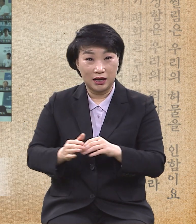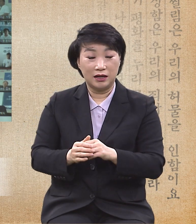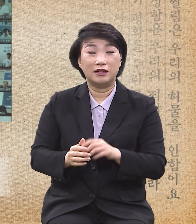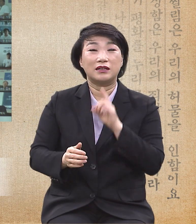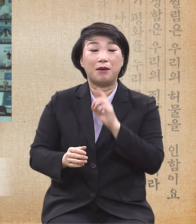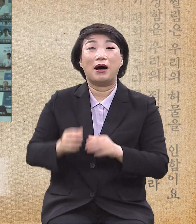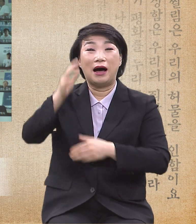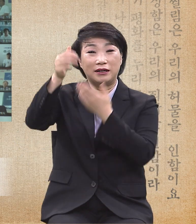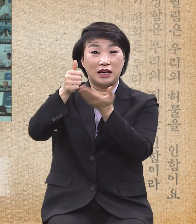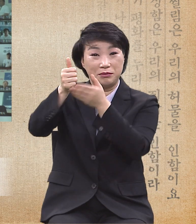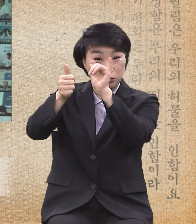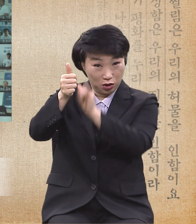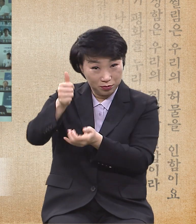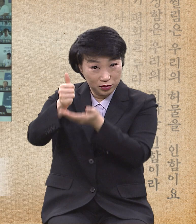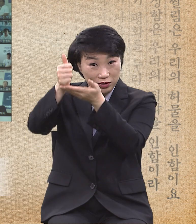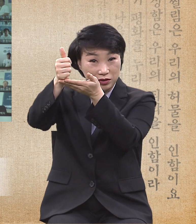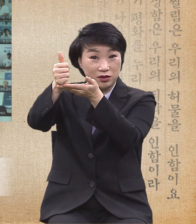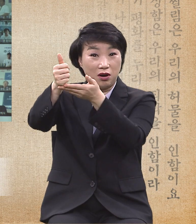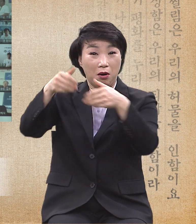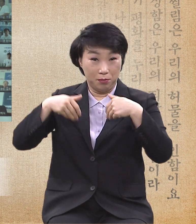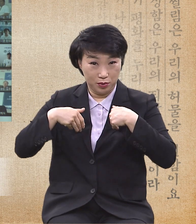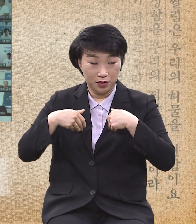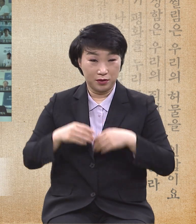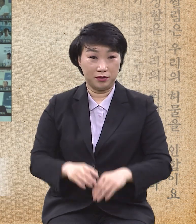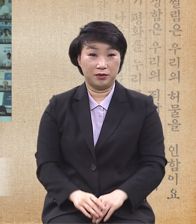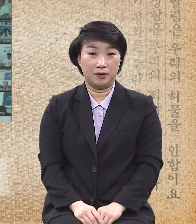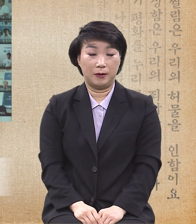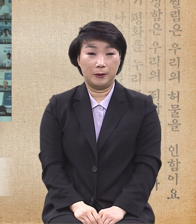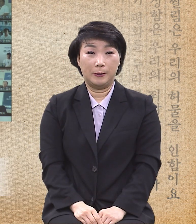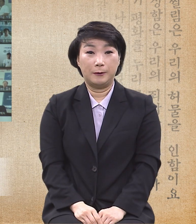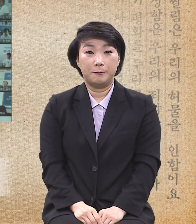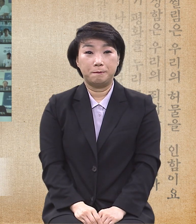경배하고 다만 그를 섬기라 했느니라.